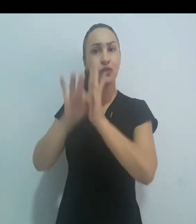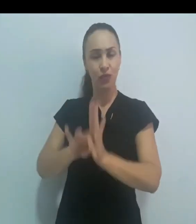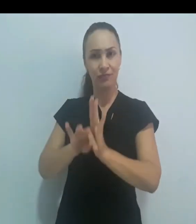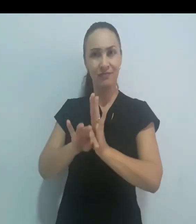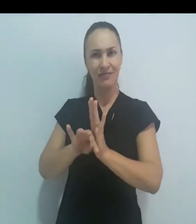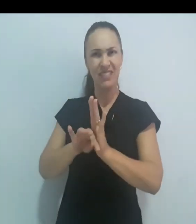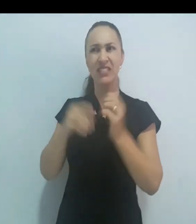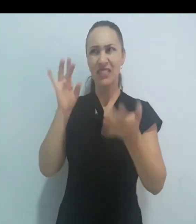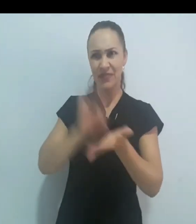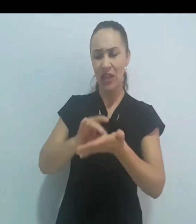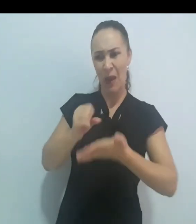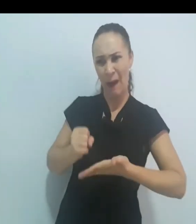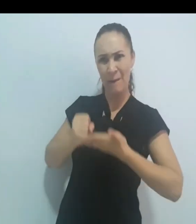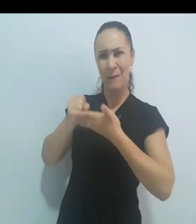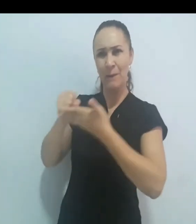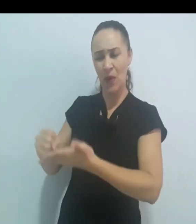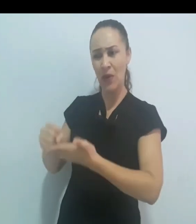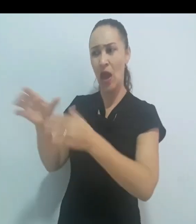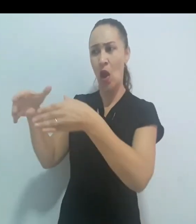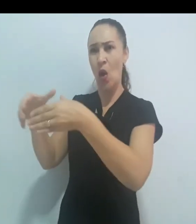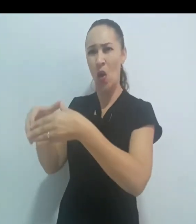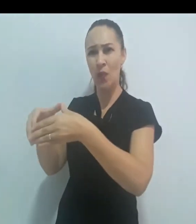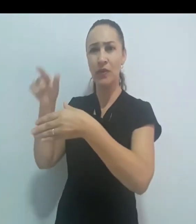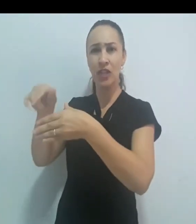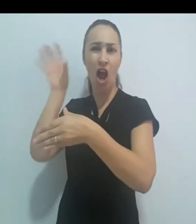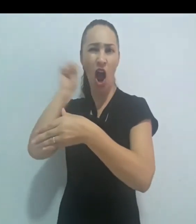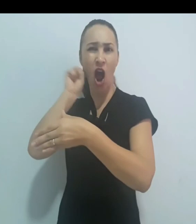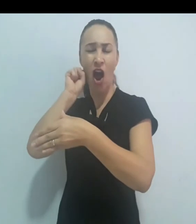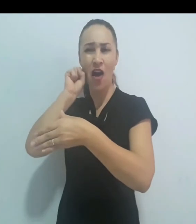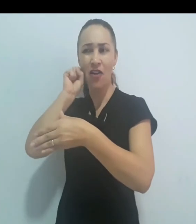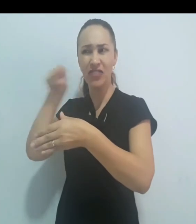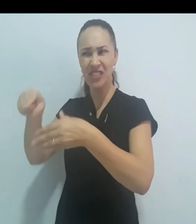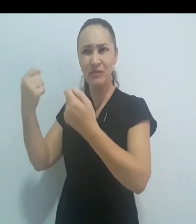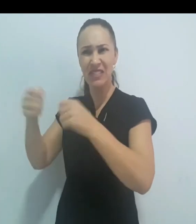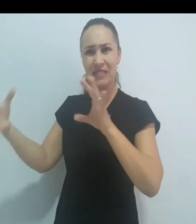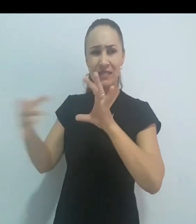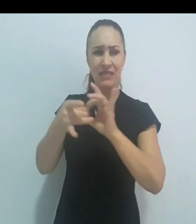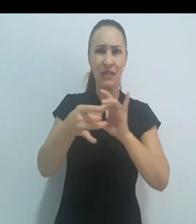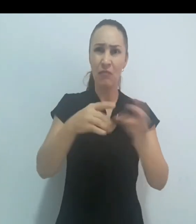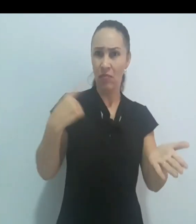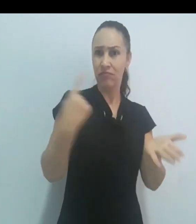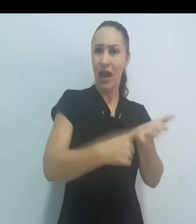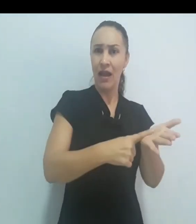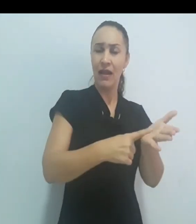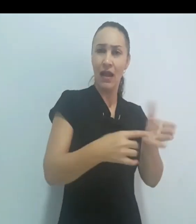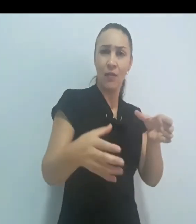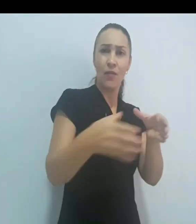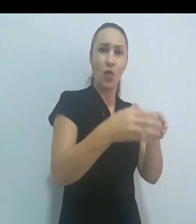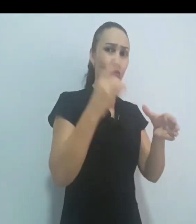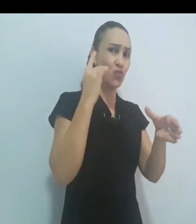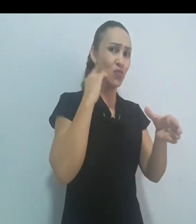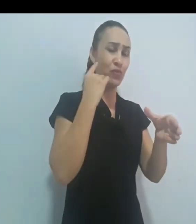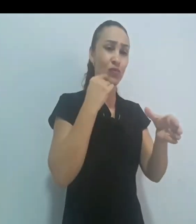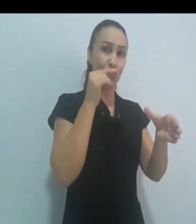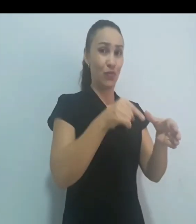me apoiar na cultura ouvinte para poder estabelecer a minha cultura surda? Não,